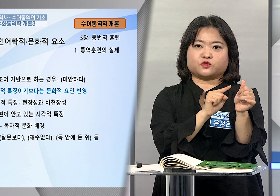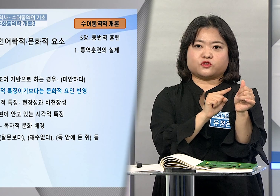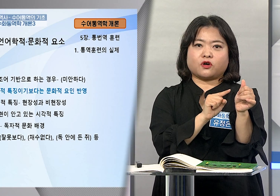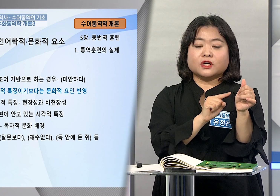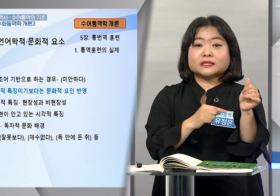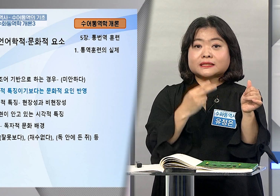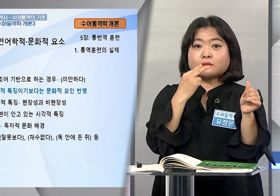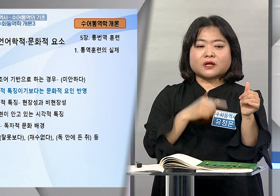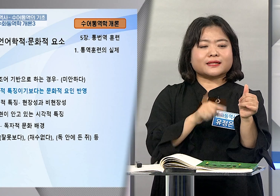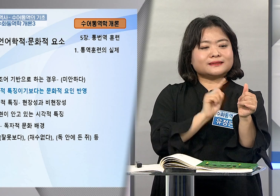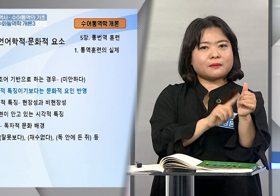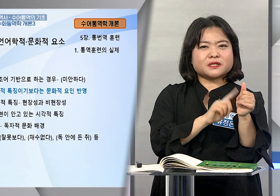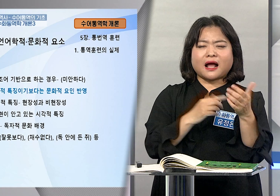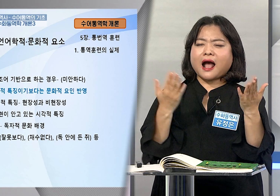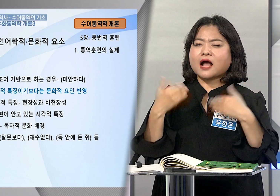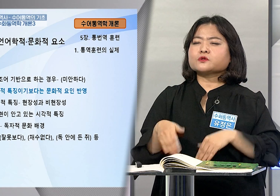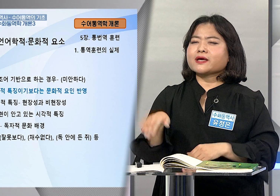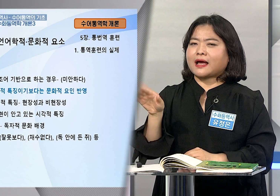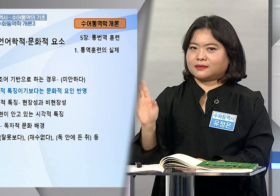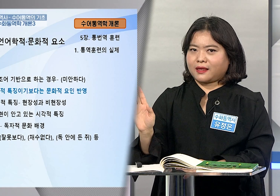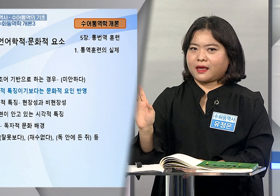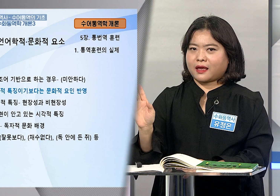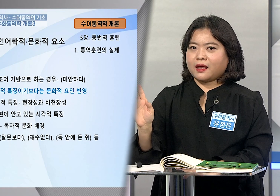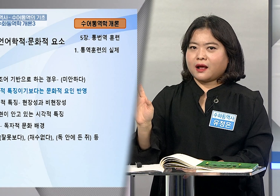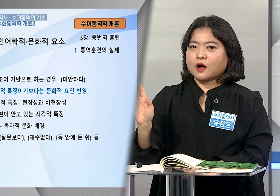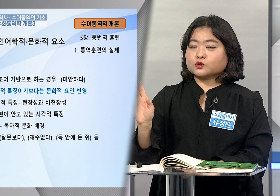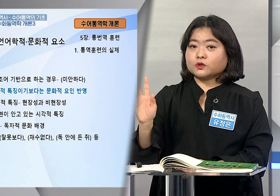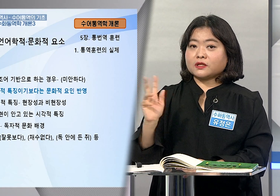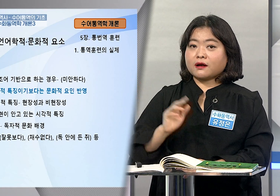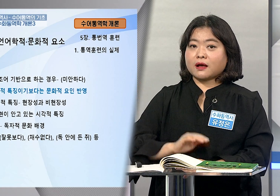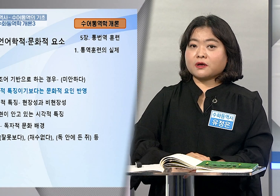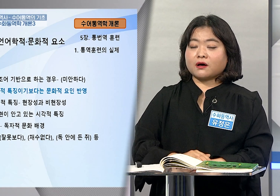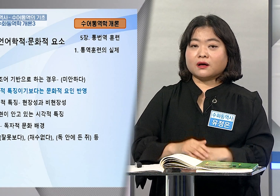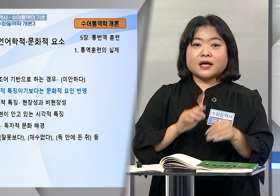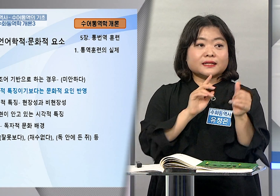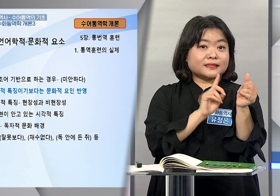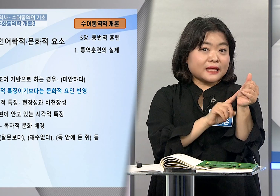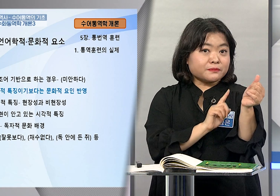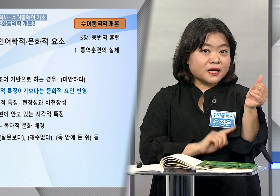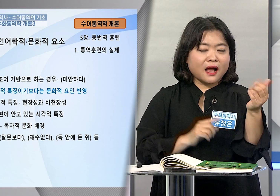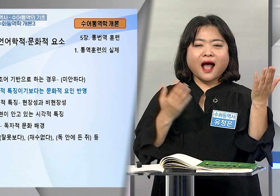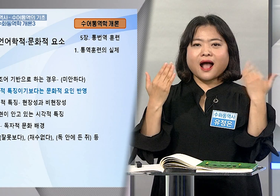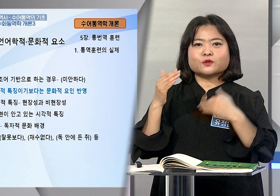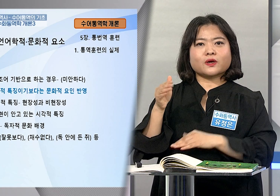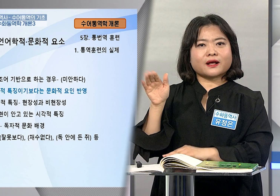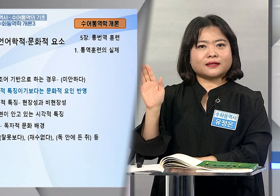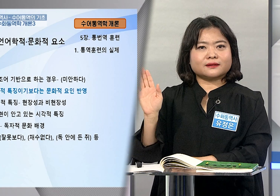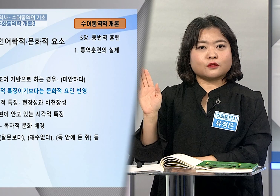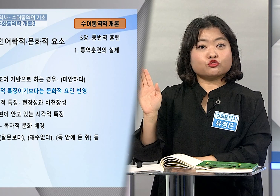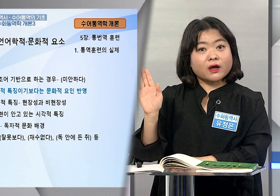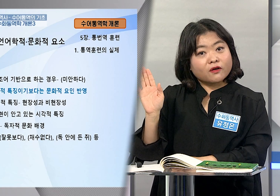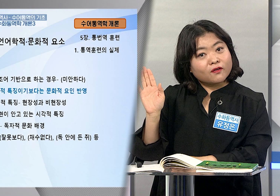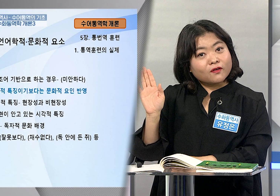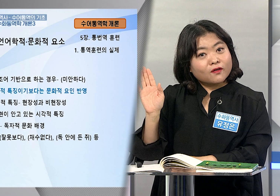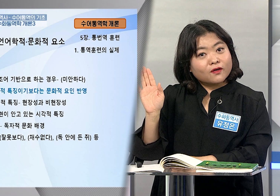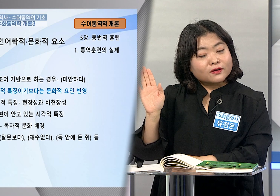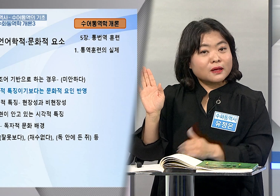거. 시각 문화, 그 남자가 학교에 갔대 하고 손이 내려가면 그 남자가 학교에 갔대. 누가요?